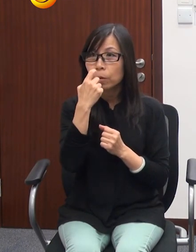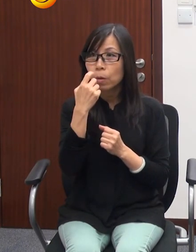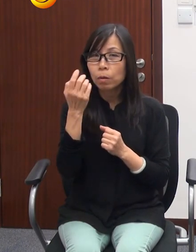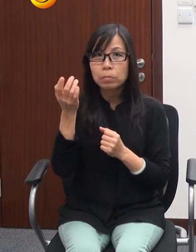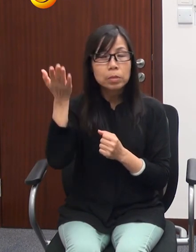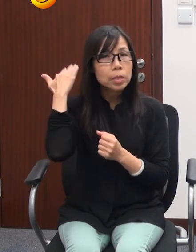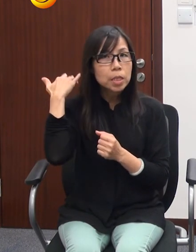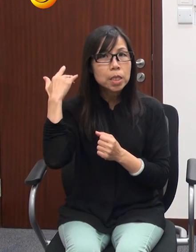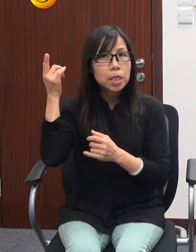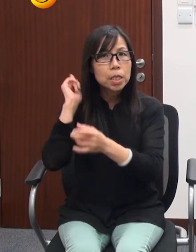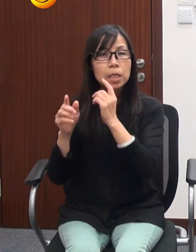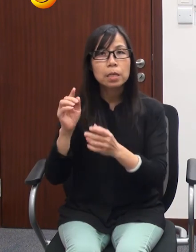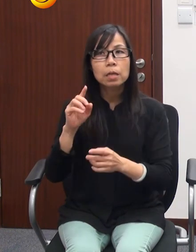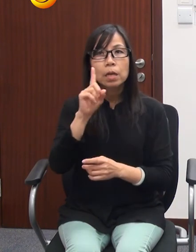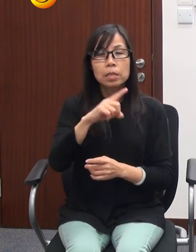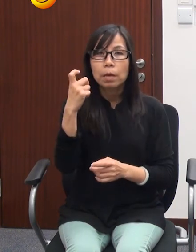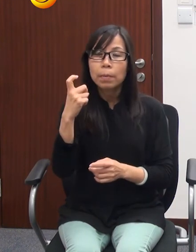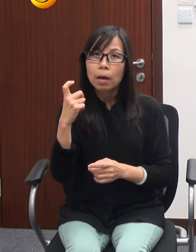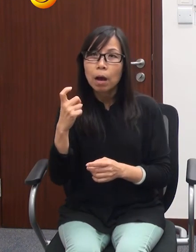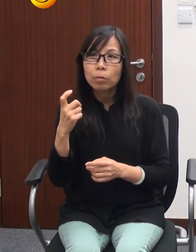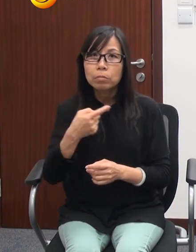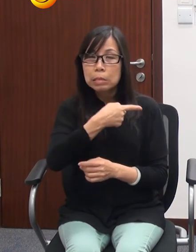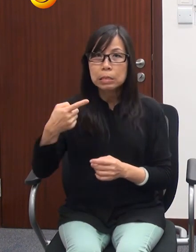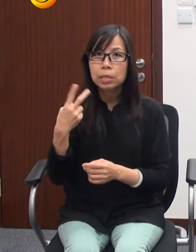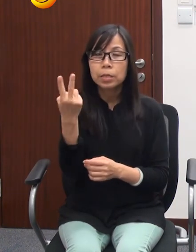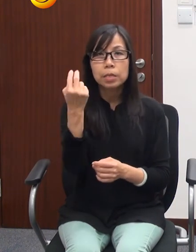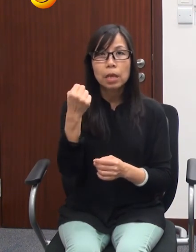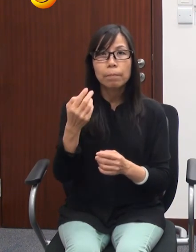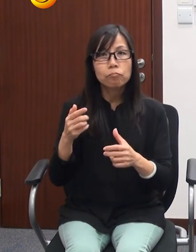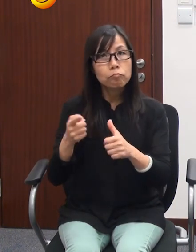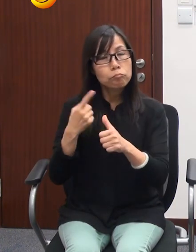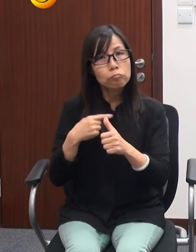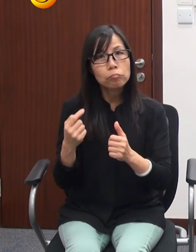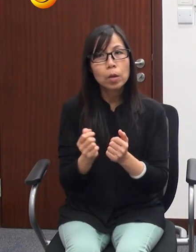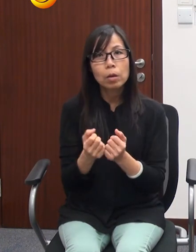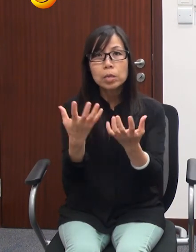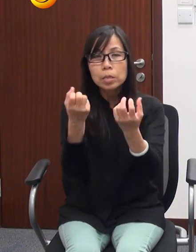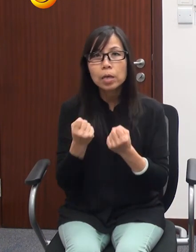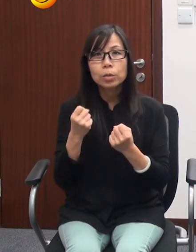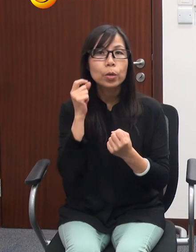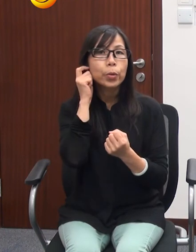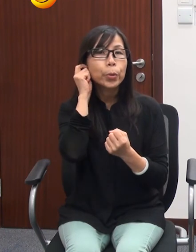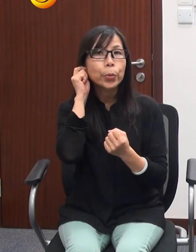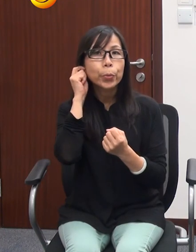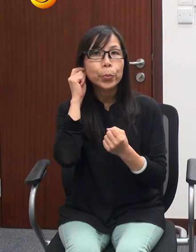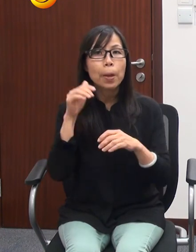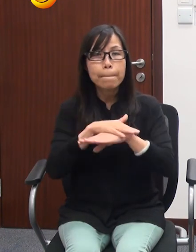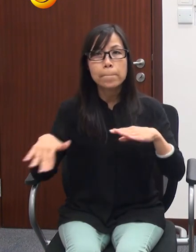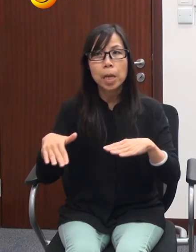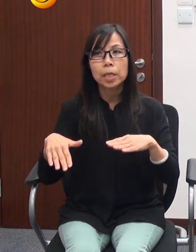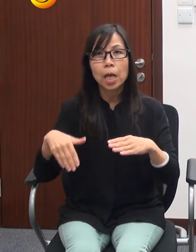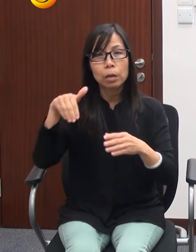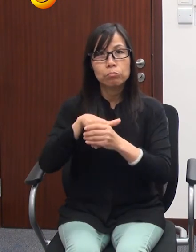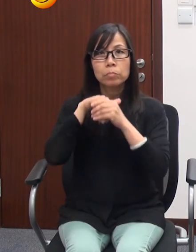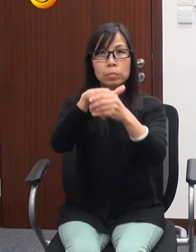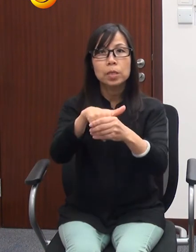世紀末至到 廿世紀 初開始嘅所謂 爭取婦女有平等投票權啦。咁我